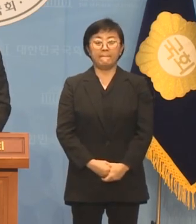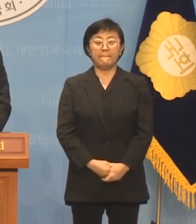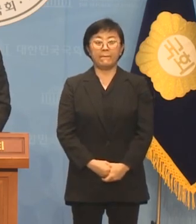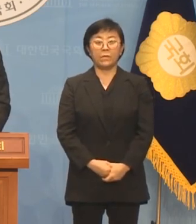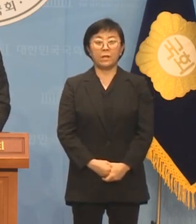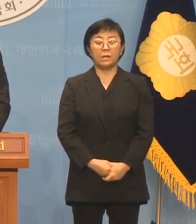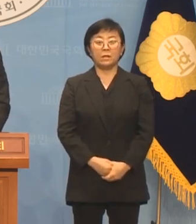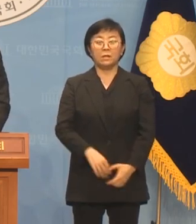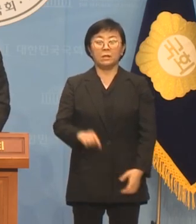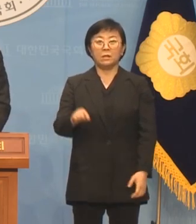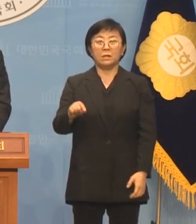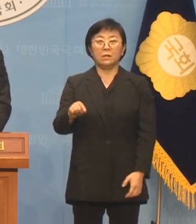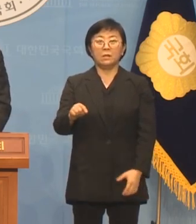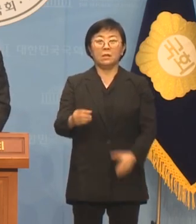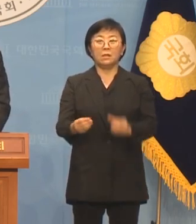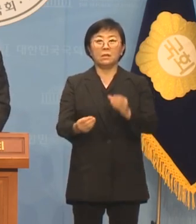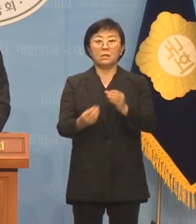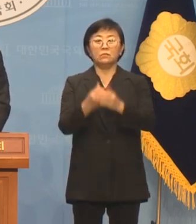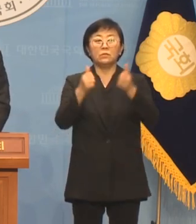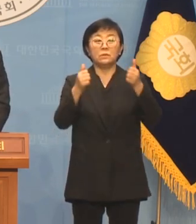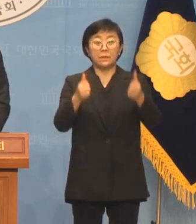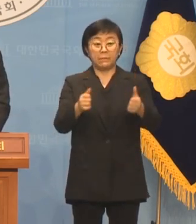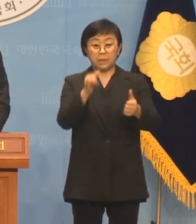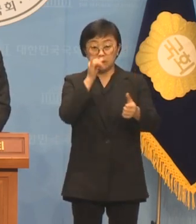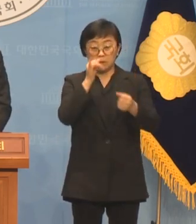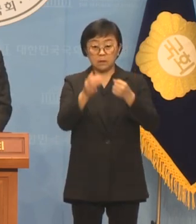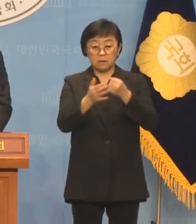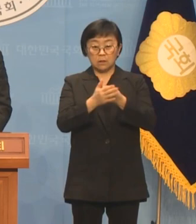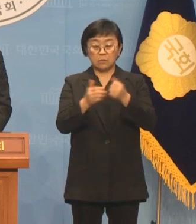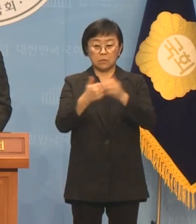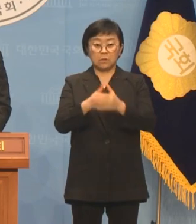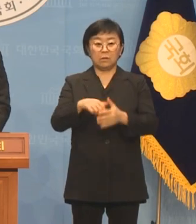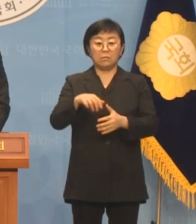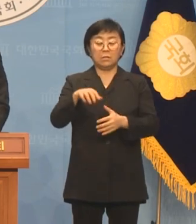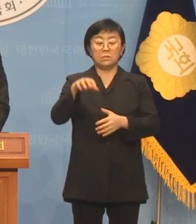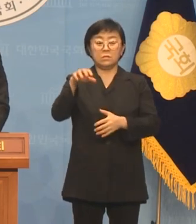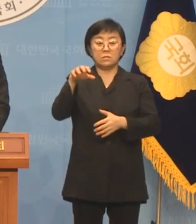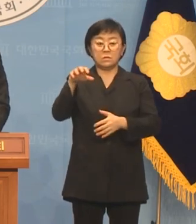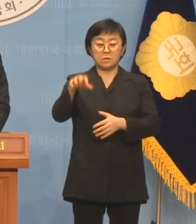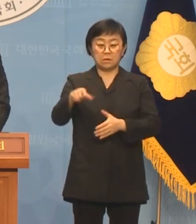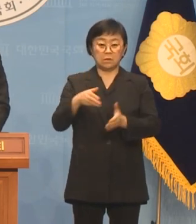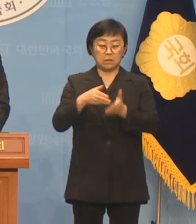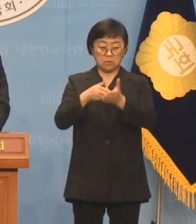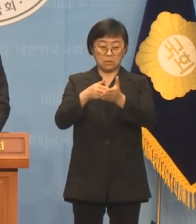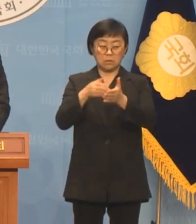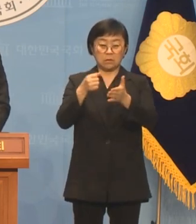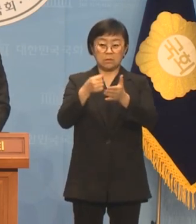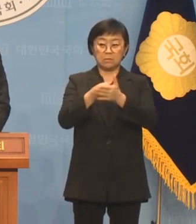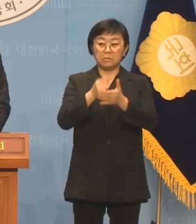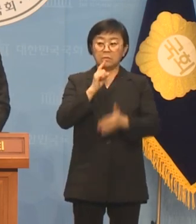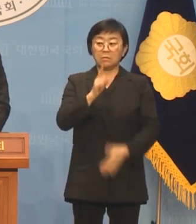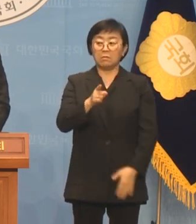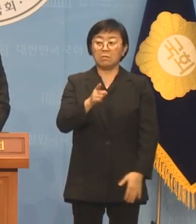금품 재판을 받고 있다고 전략 지역을 요청했다는 공관위 결정,